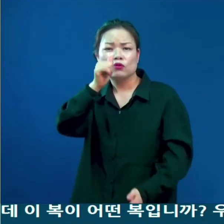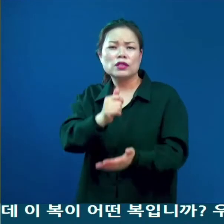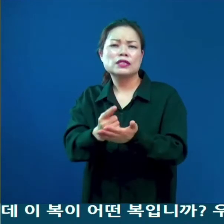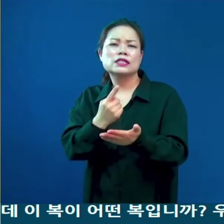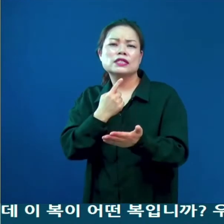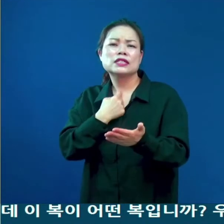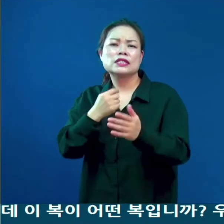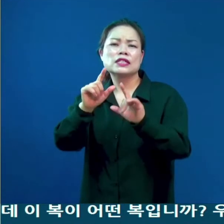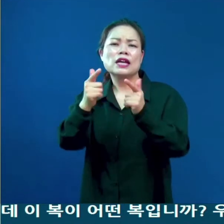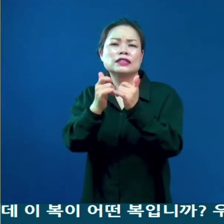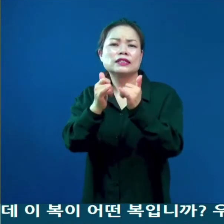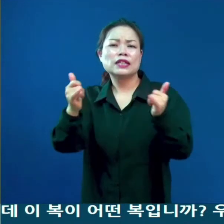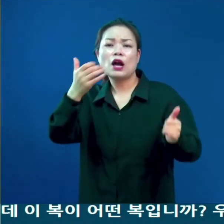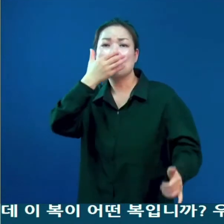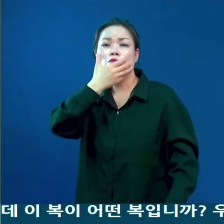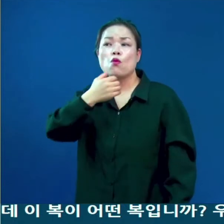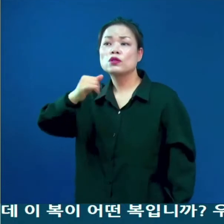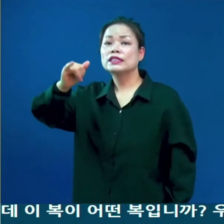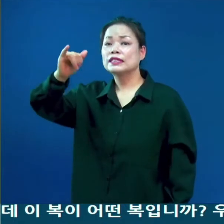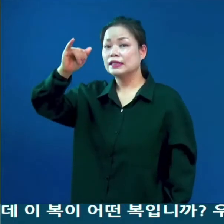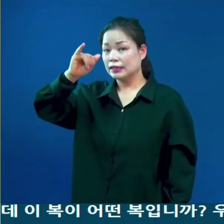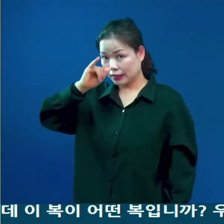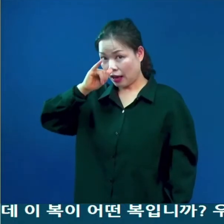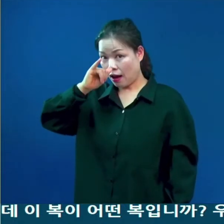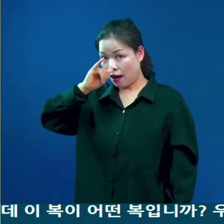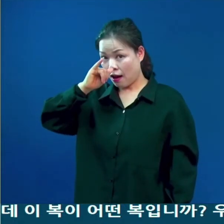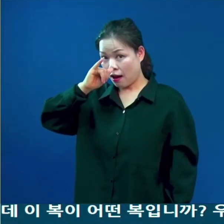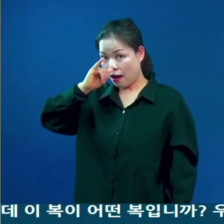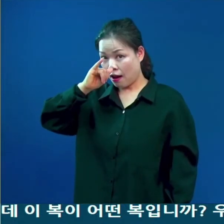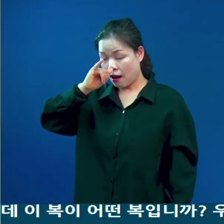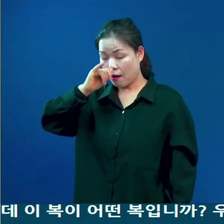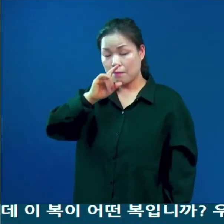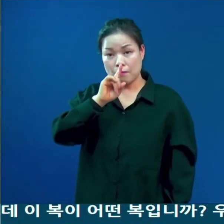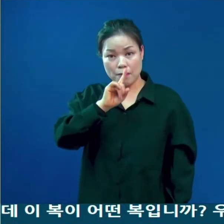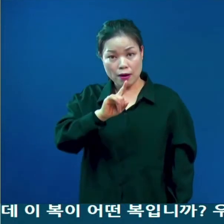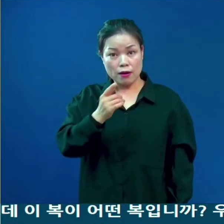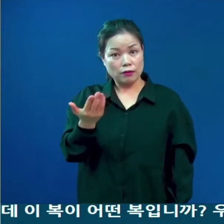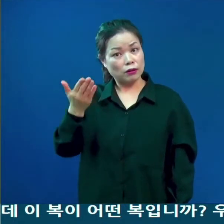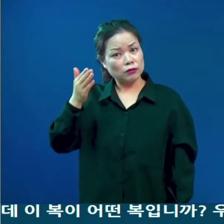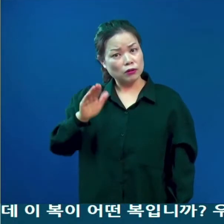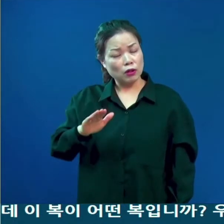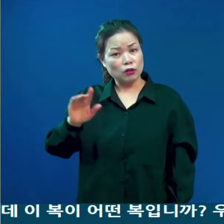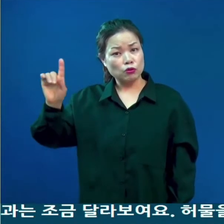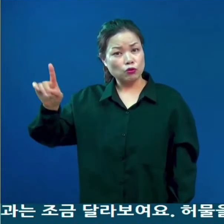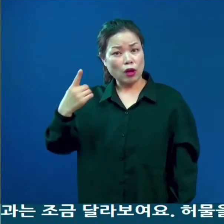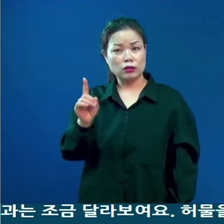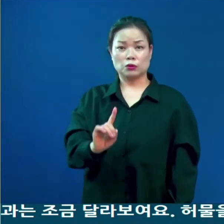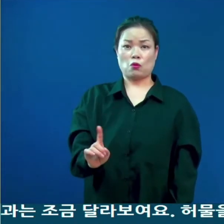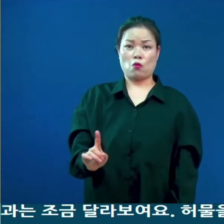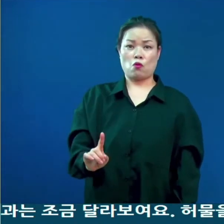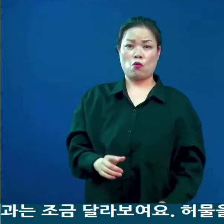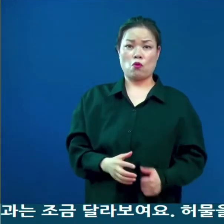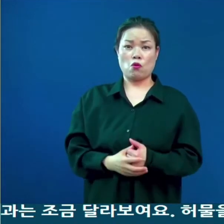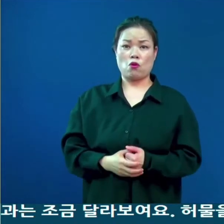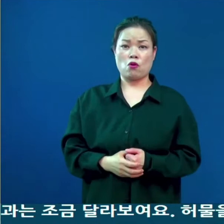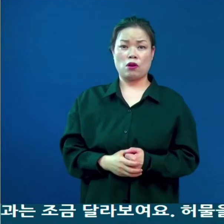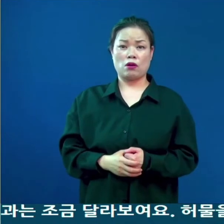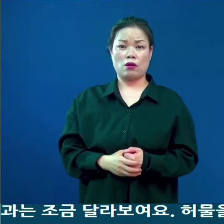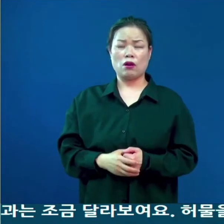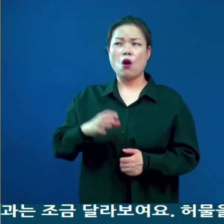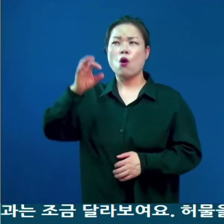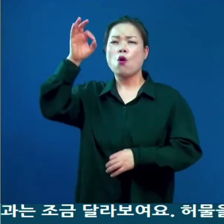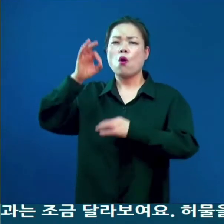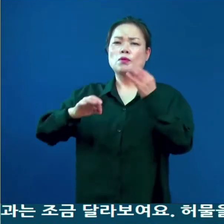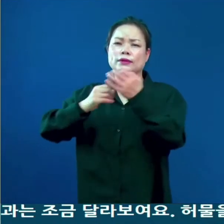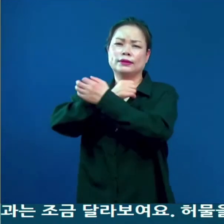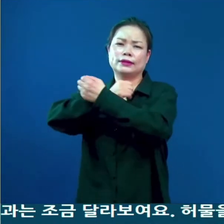짓지 아니하는 자가 복이 있다, 이렇게 해야 될 것 같은데, 지금 다윗이 뭐라고 하고 있습니까?